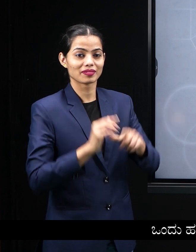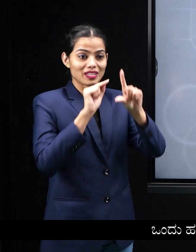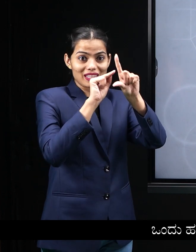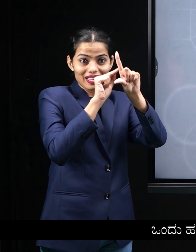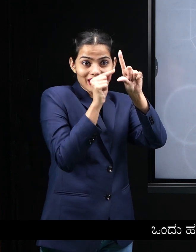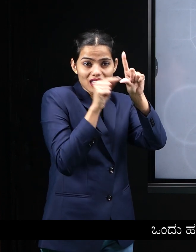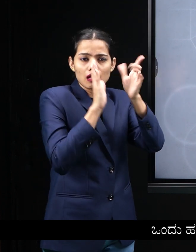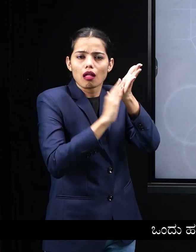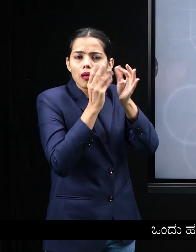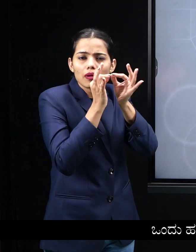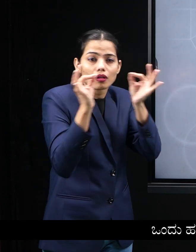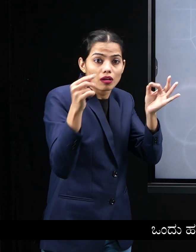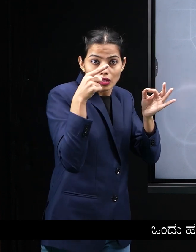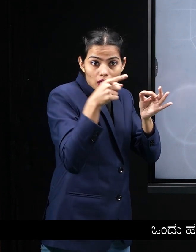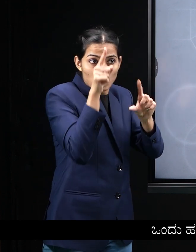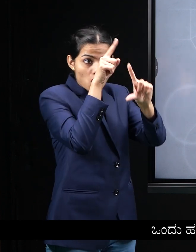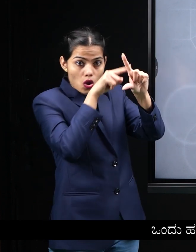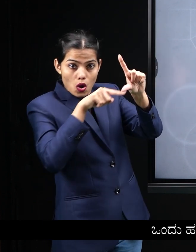ಒಂದು ಹಂತದಲ್ಲಿ ಸ್ವರಮೇಳದಿಂದ ಒಳಗೊಳ್ಳುವ ಕೋನ.